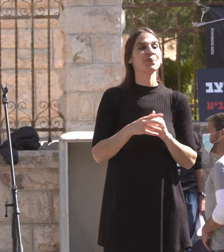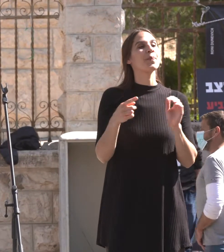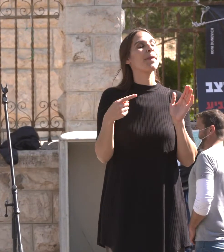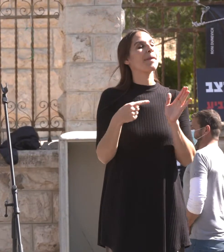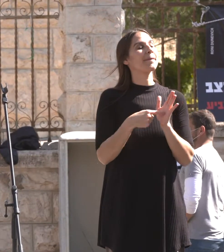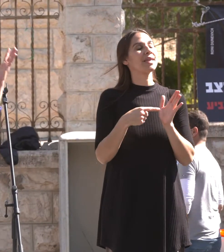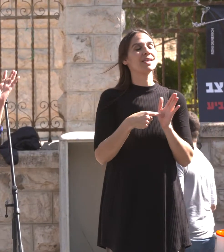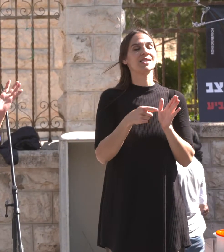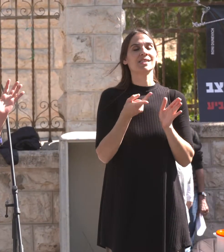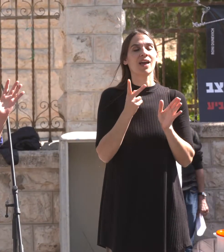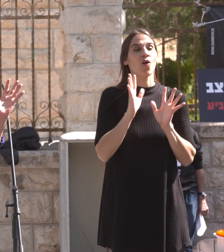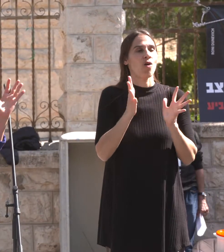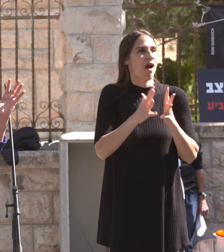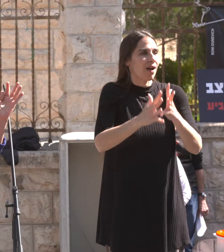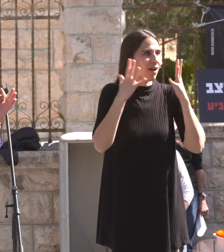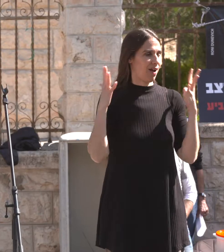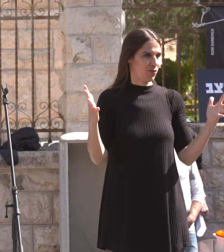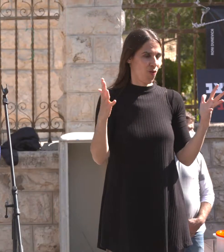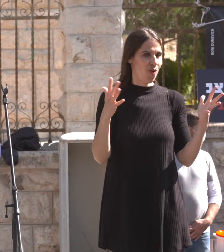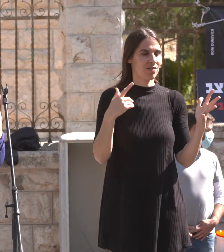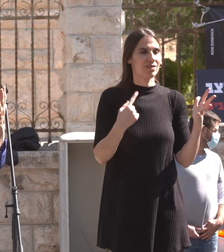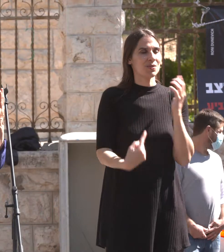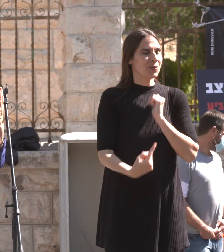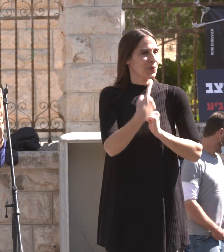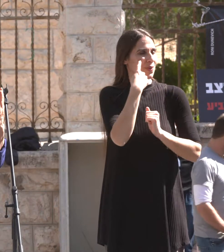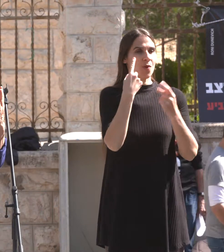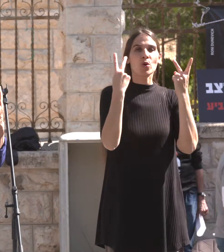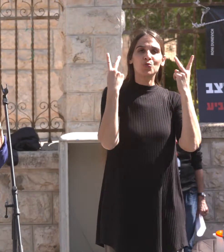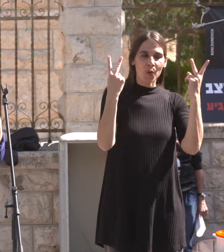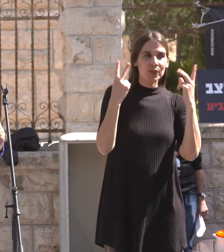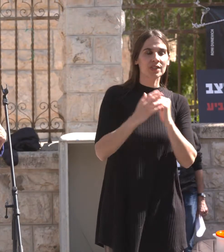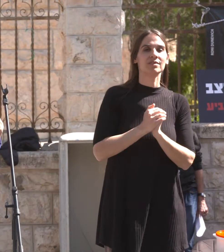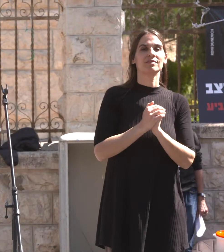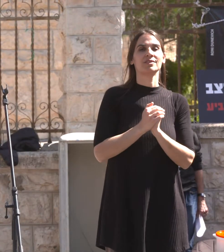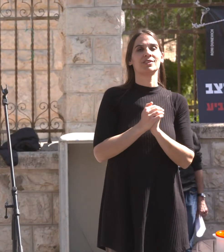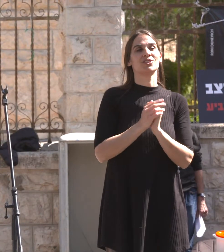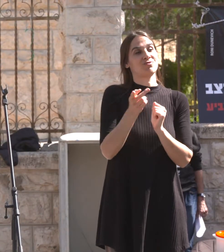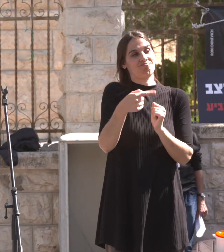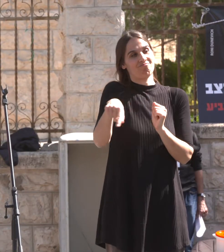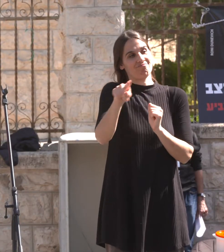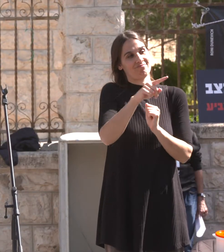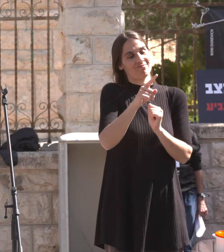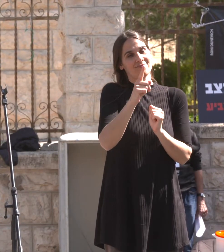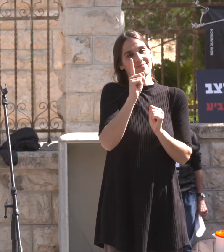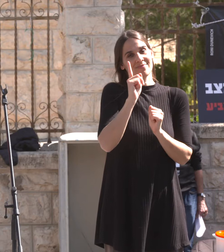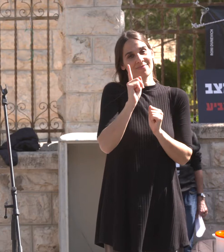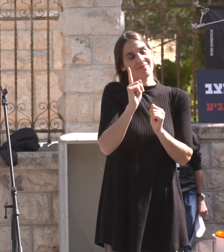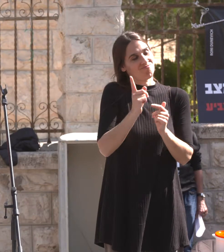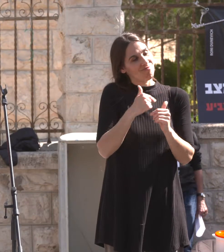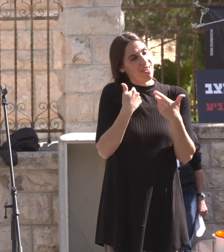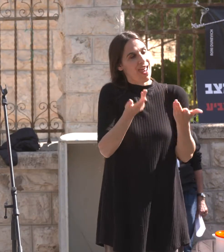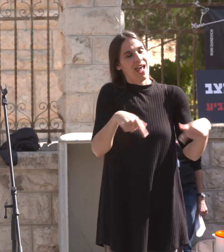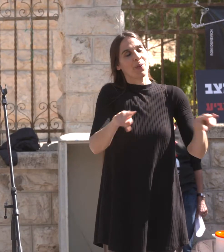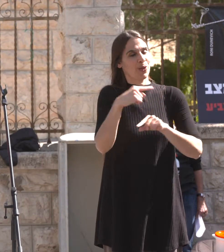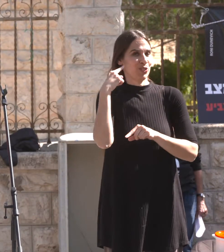יצא כל כך גדול וכל כך משמעותי, שמי אם לא אתם ראויים